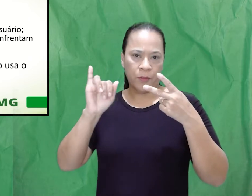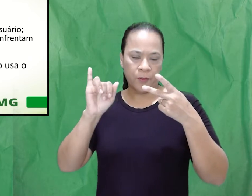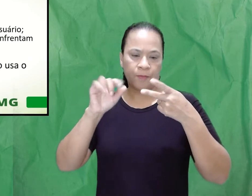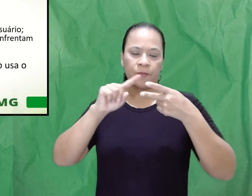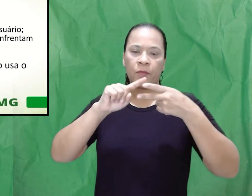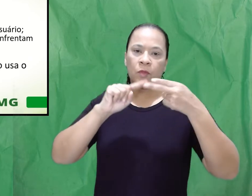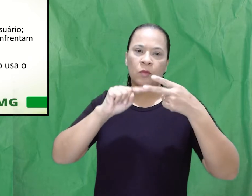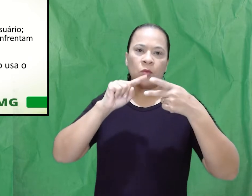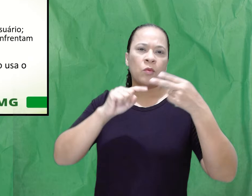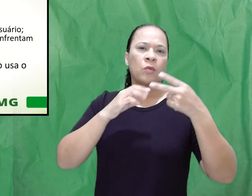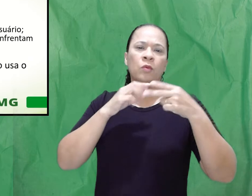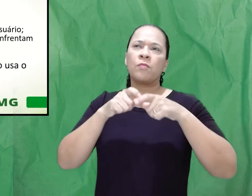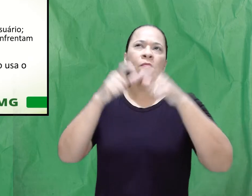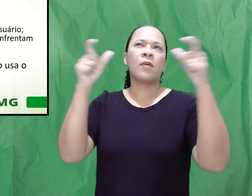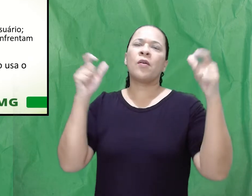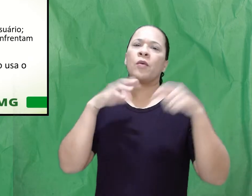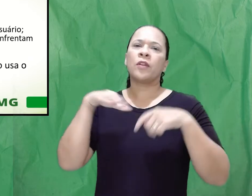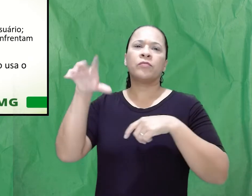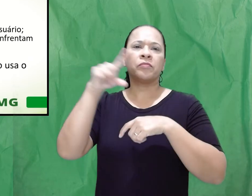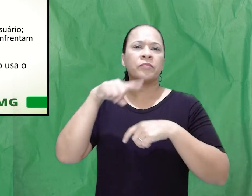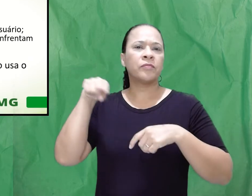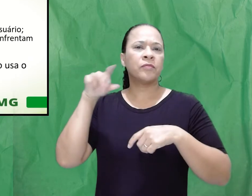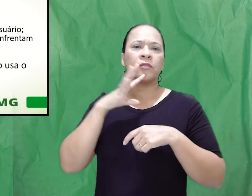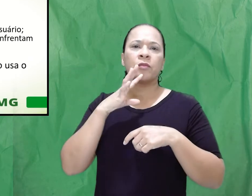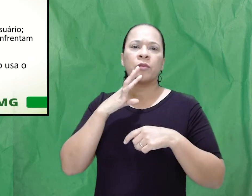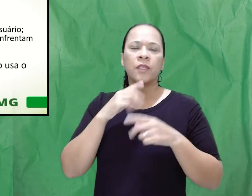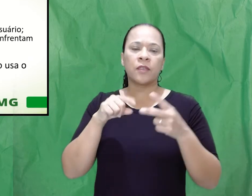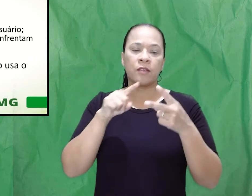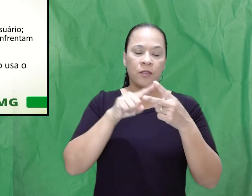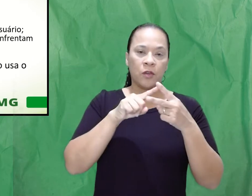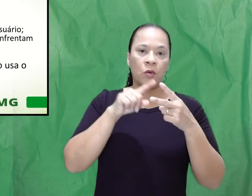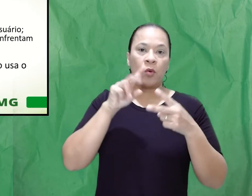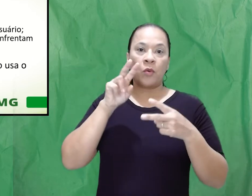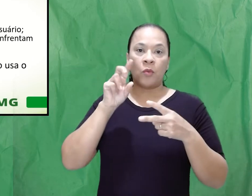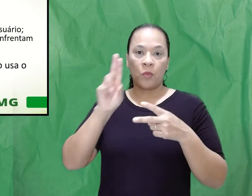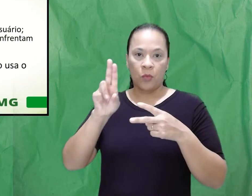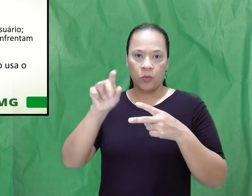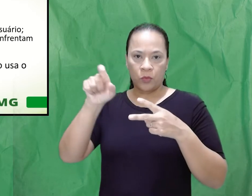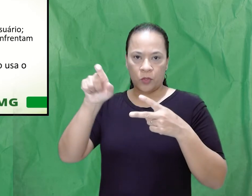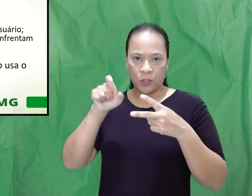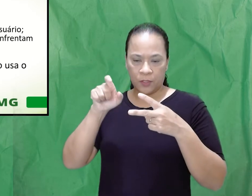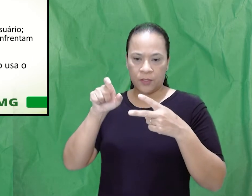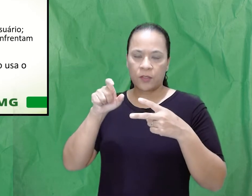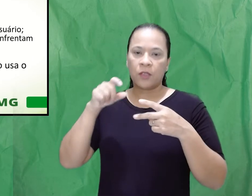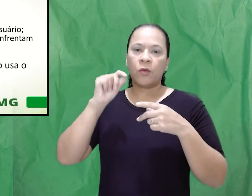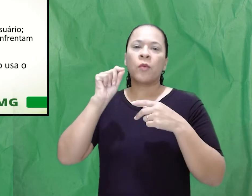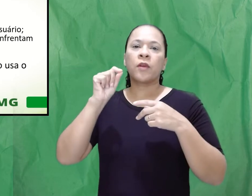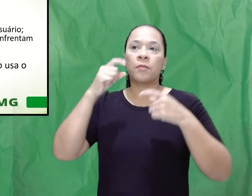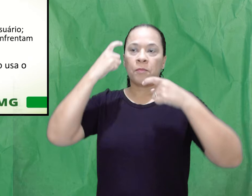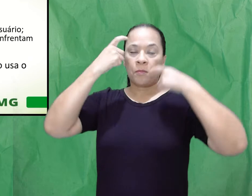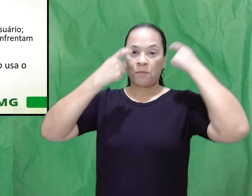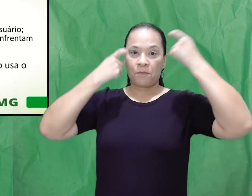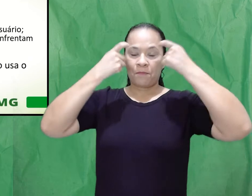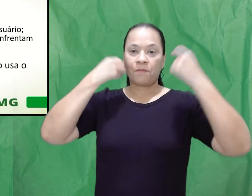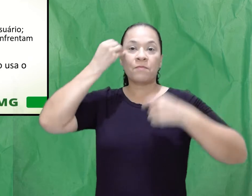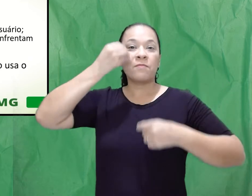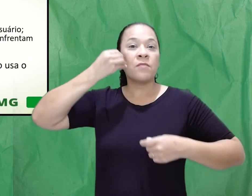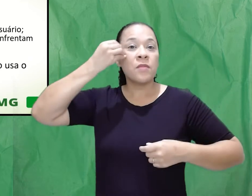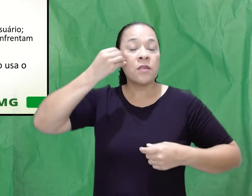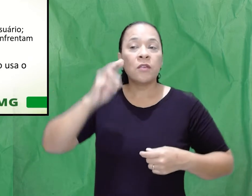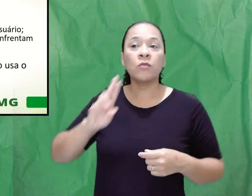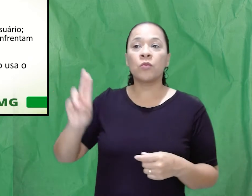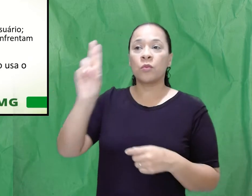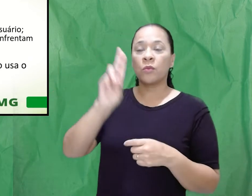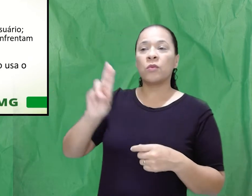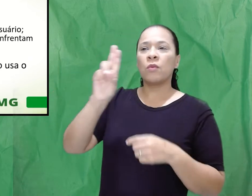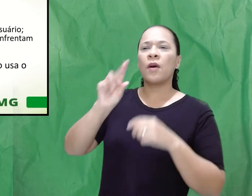populares. Então, o X ele está preocupado com a experiência do usuário, que seria a pesquisa, a